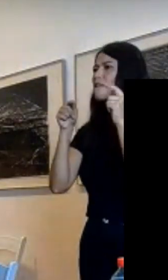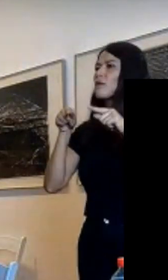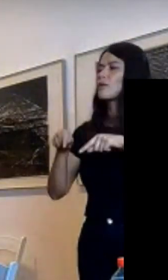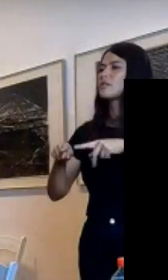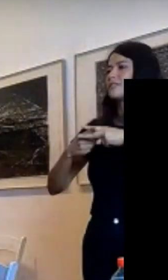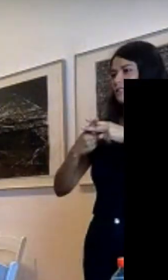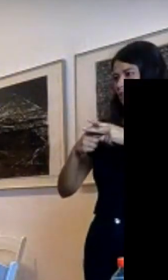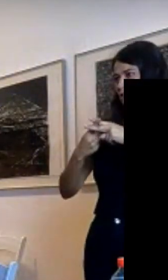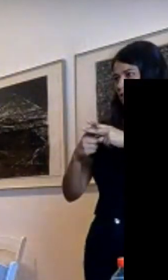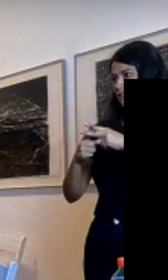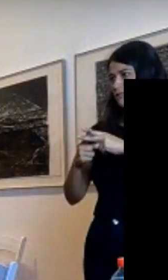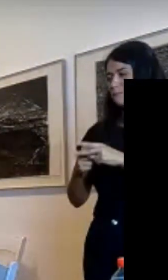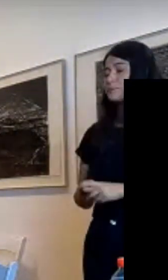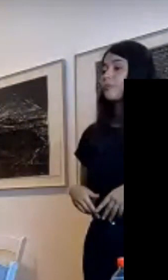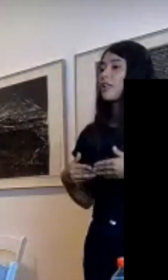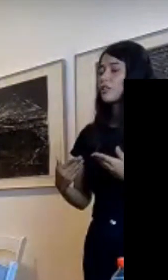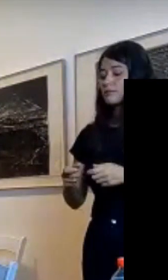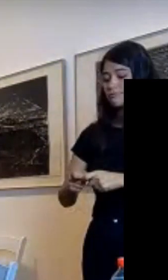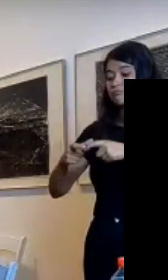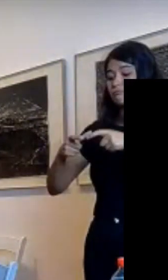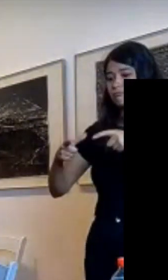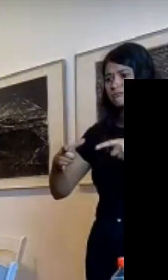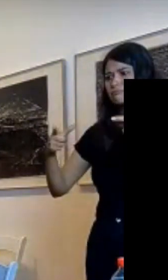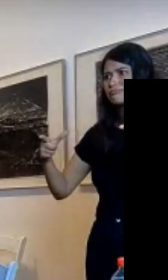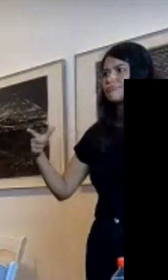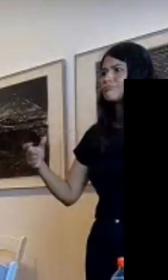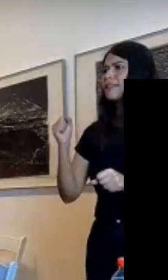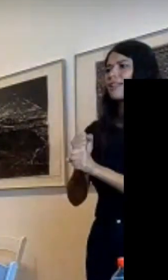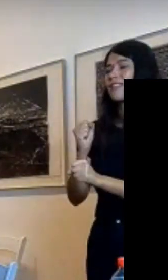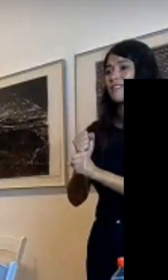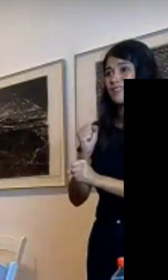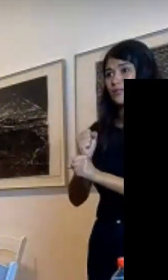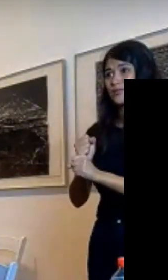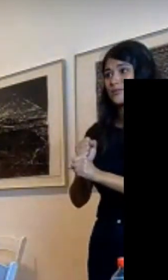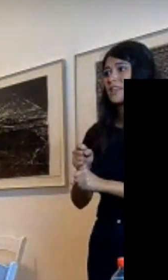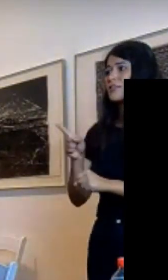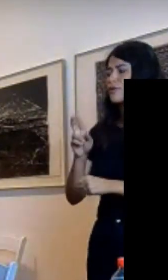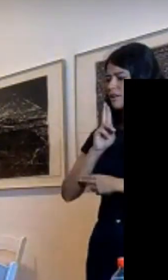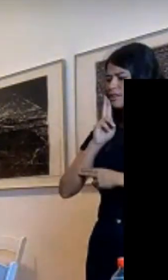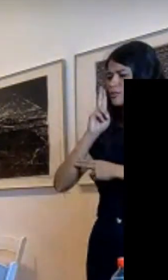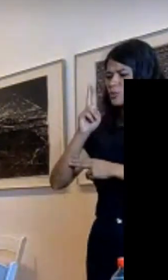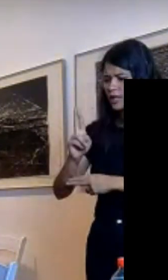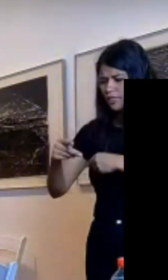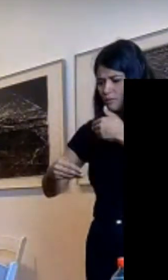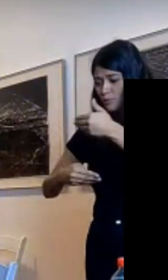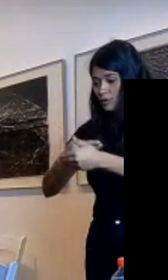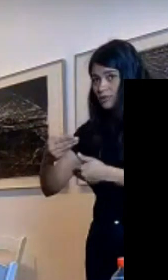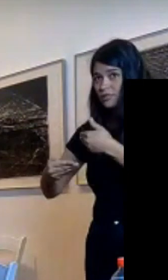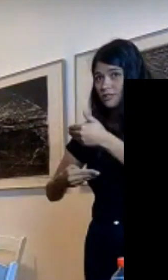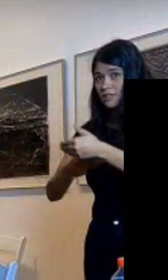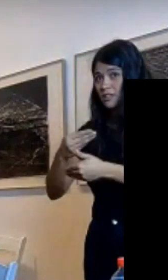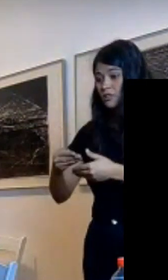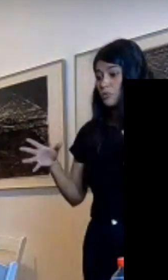técnicas. Fuimos entonces ampliando este trabajo y fueron esos resultados, ese proceso colectivo